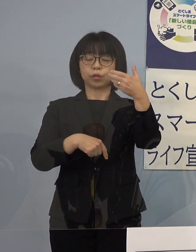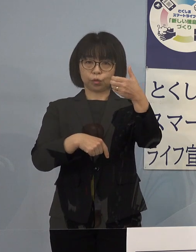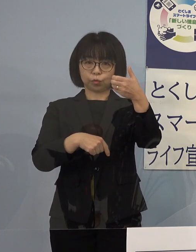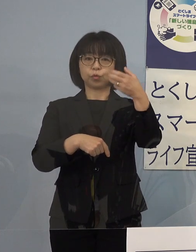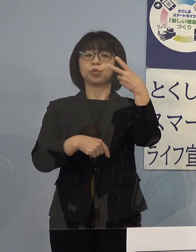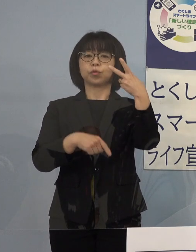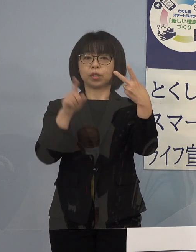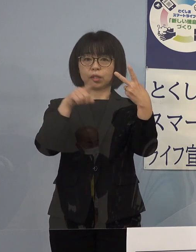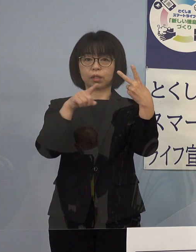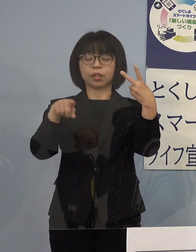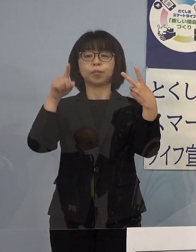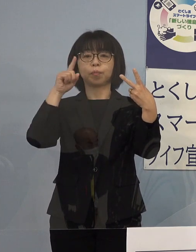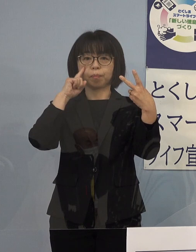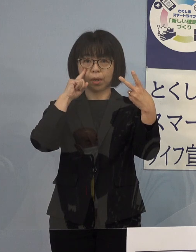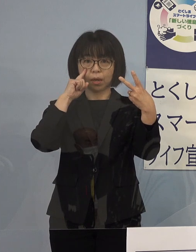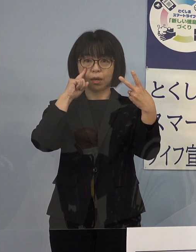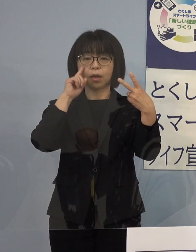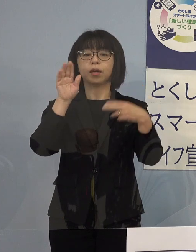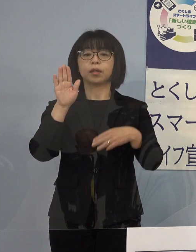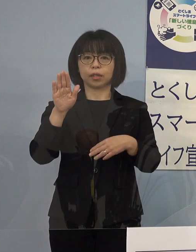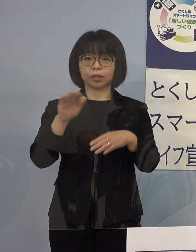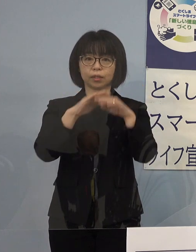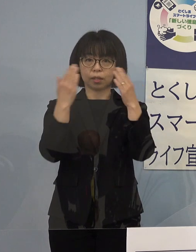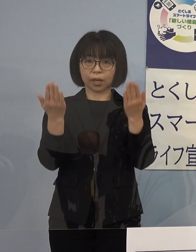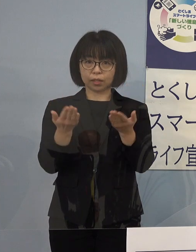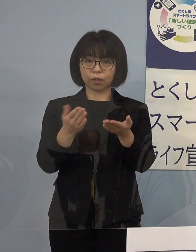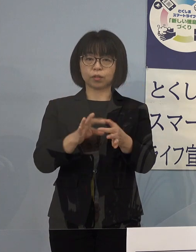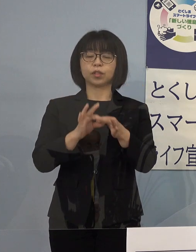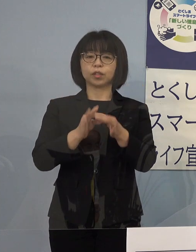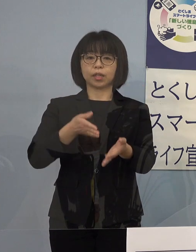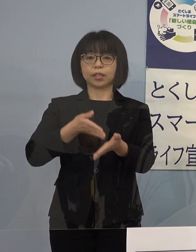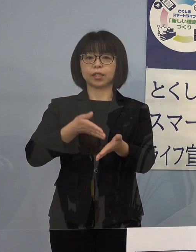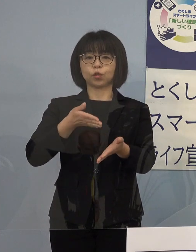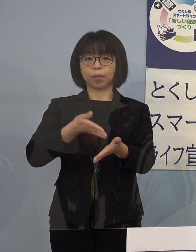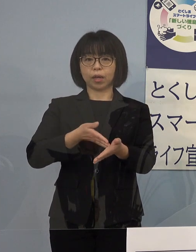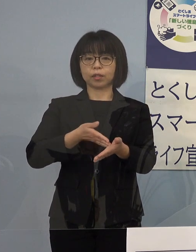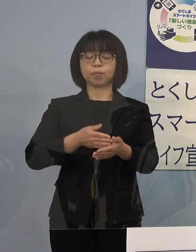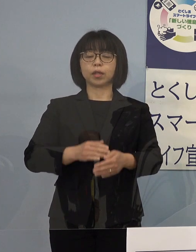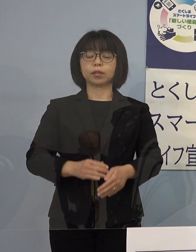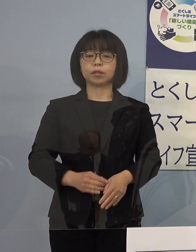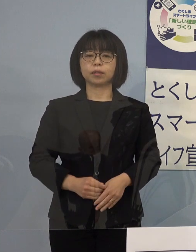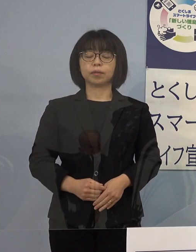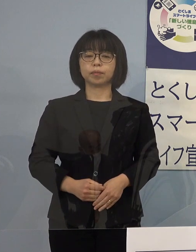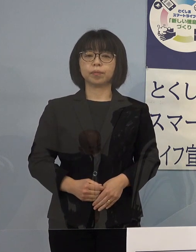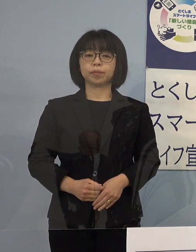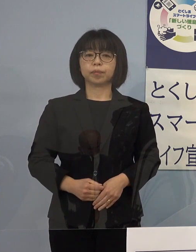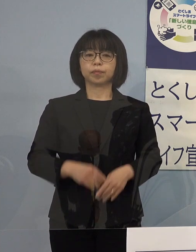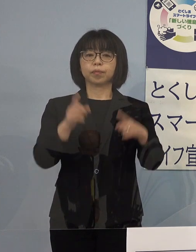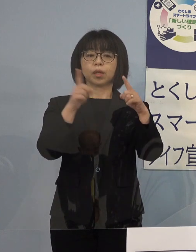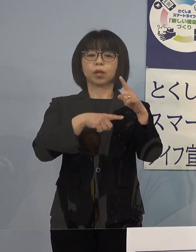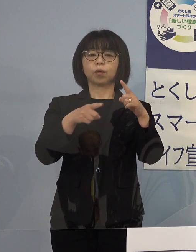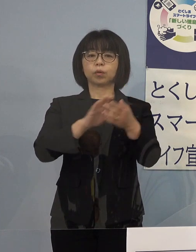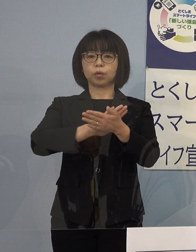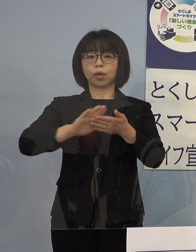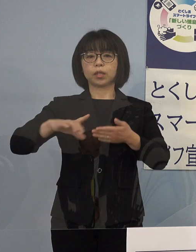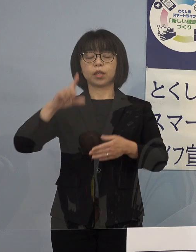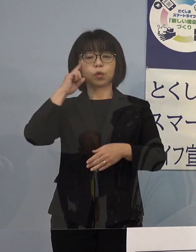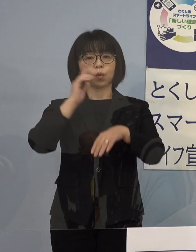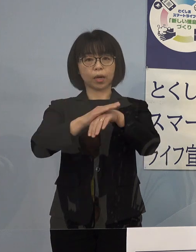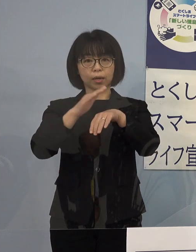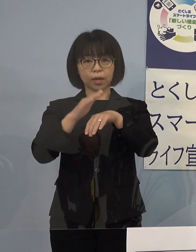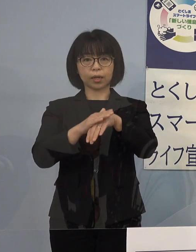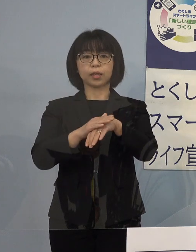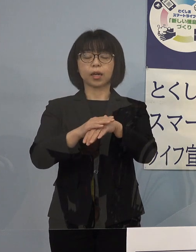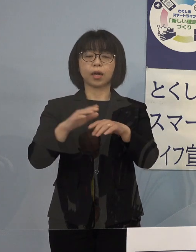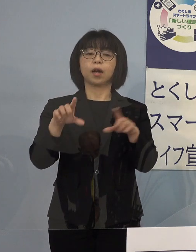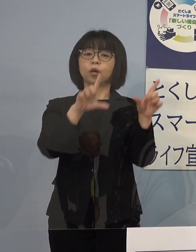となります。以下感染者の内容についてご説明をさせていただきます。なお、公衆衛生上の観点からお住ま